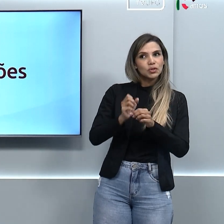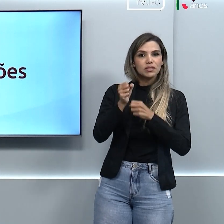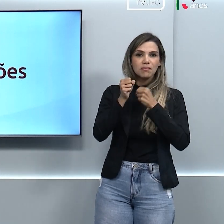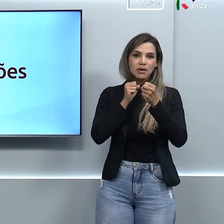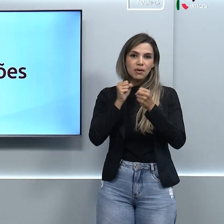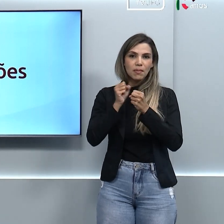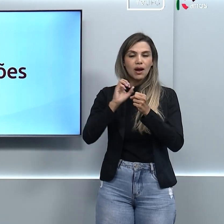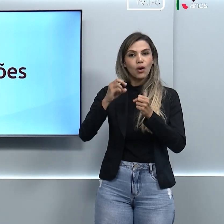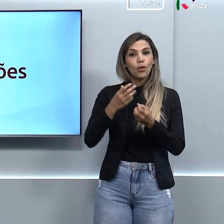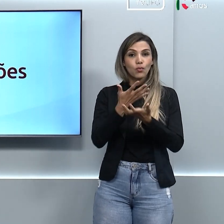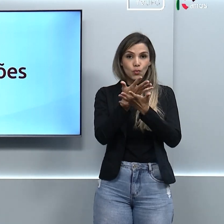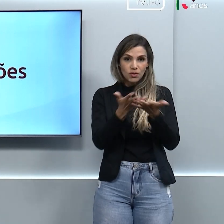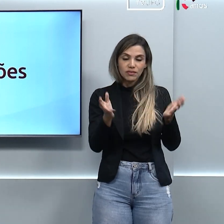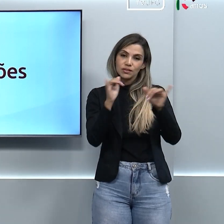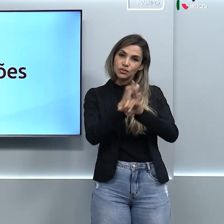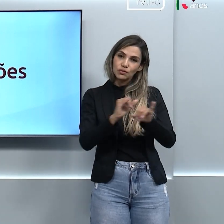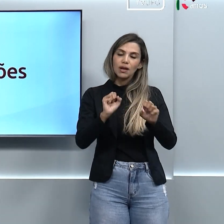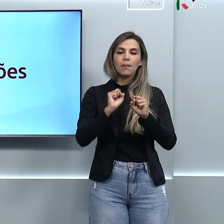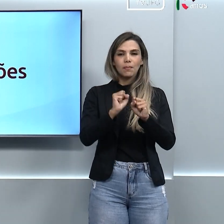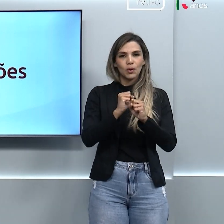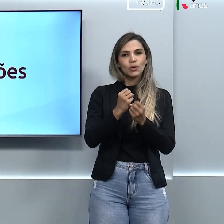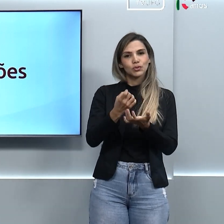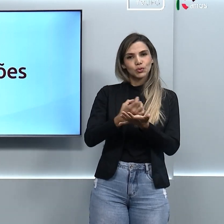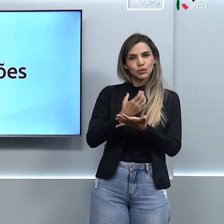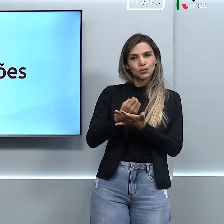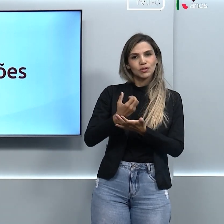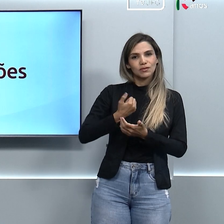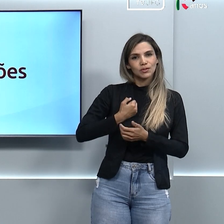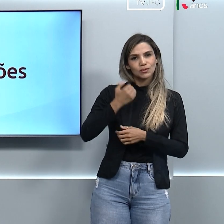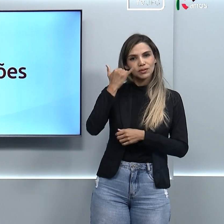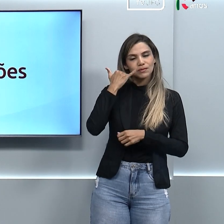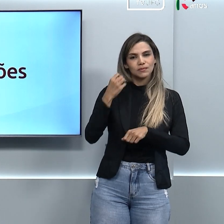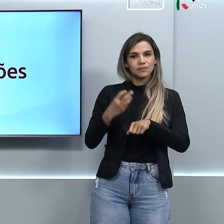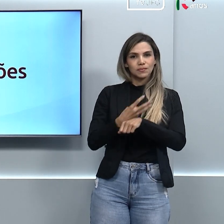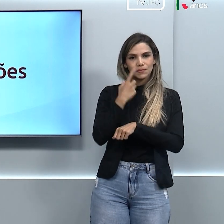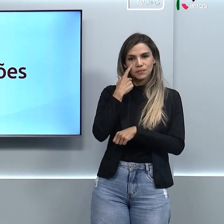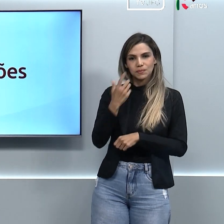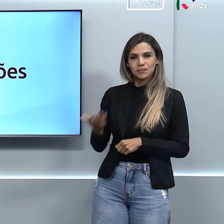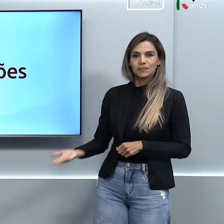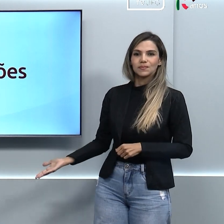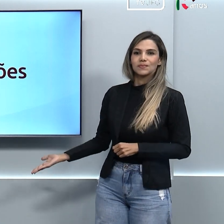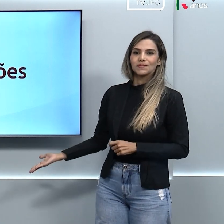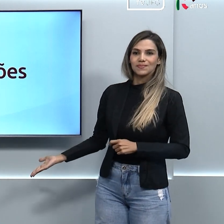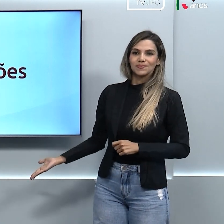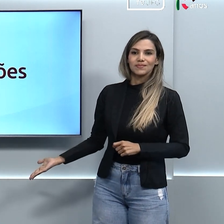um evento para a gente divulgar, é só mandar sua mensagem pelo WhatsApp. O nosso número é